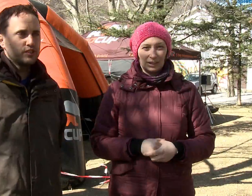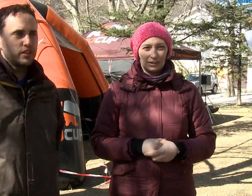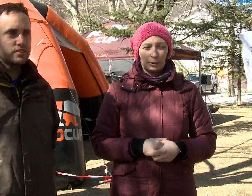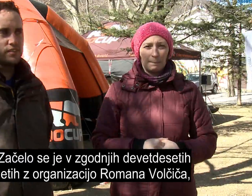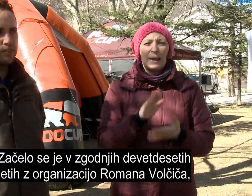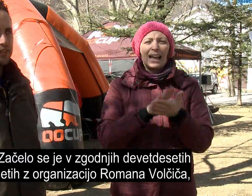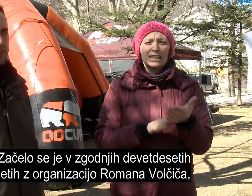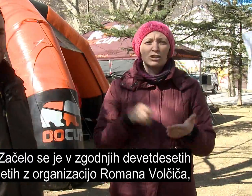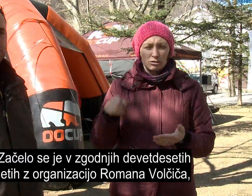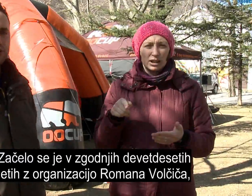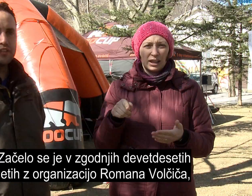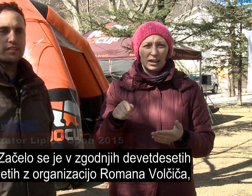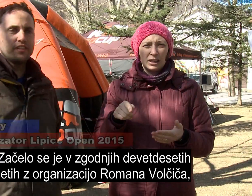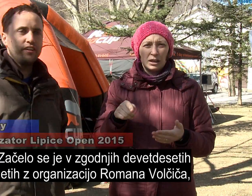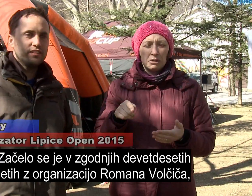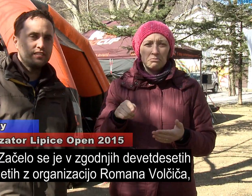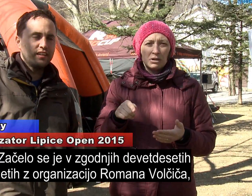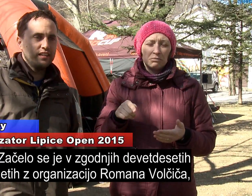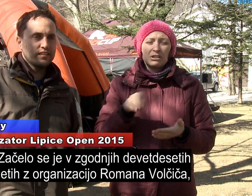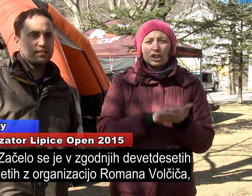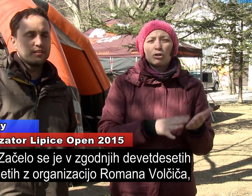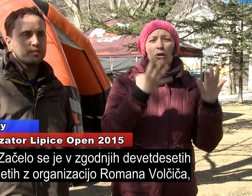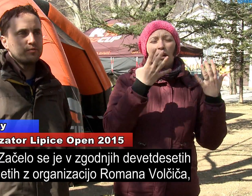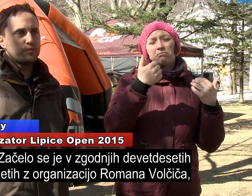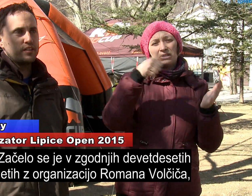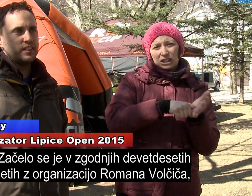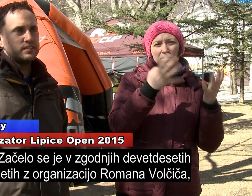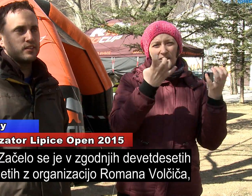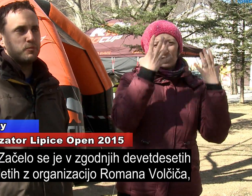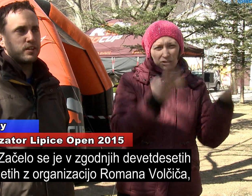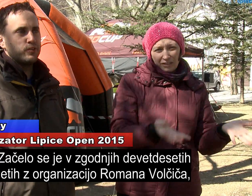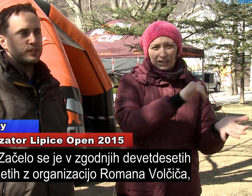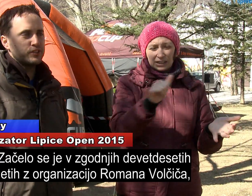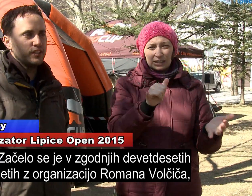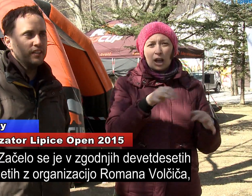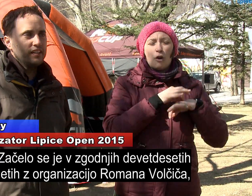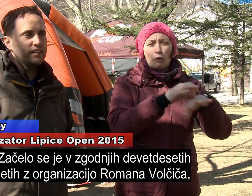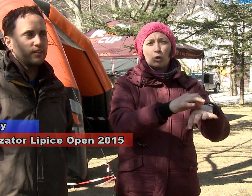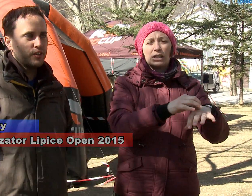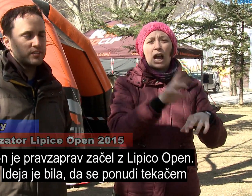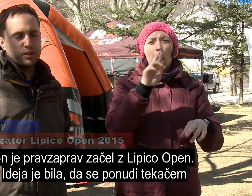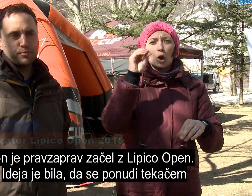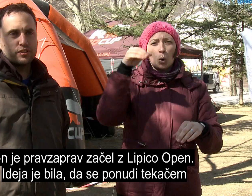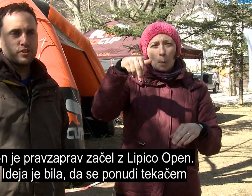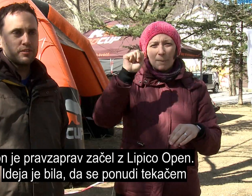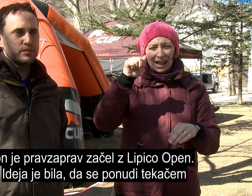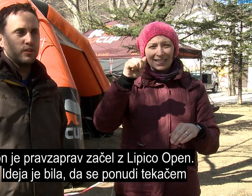Začelo se je torej v zgodnjih 90-ih letih v organizaciji Romana Volčiča. On je pravzaprav začel z Lipico